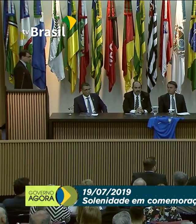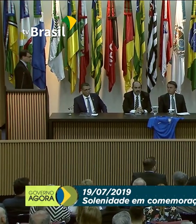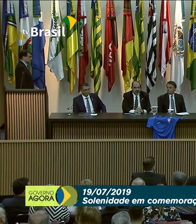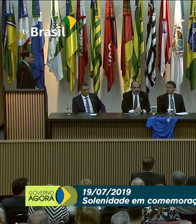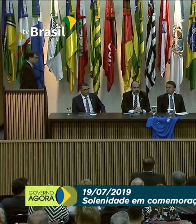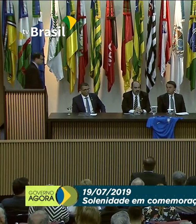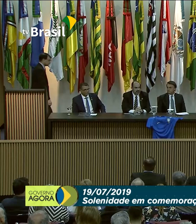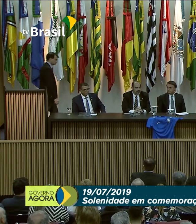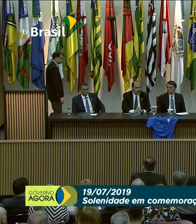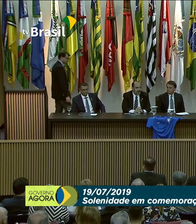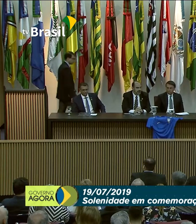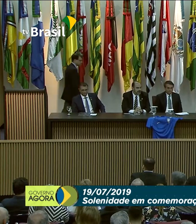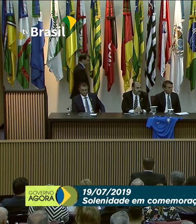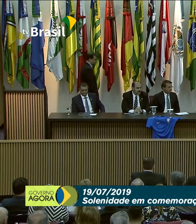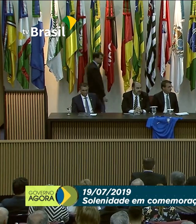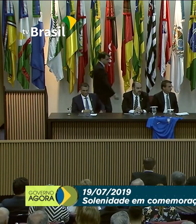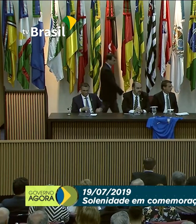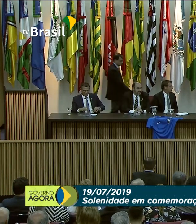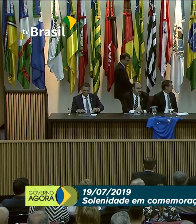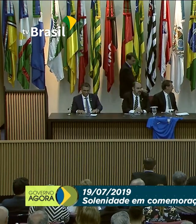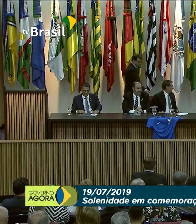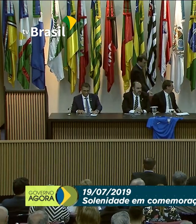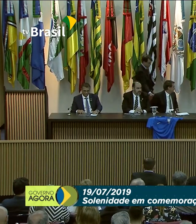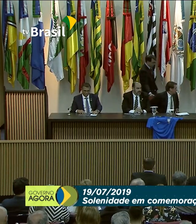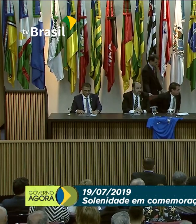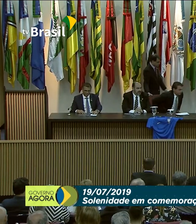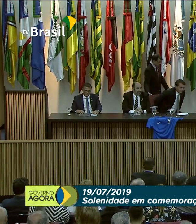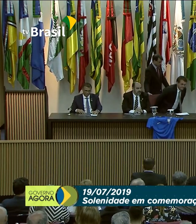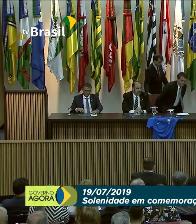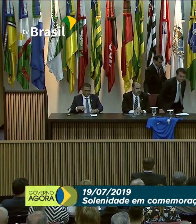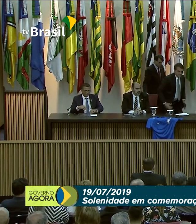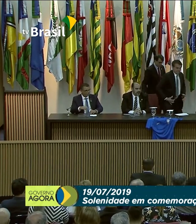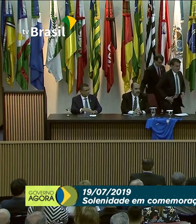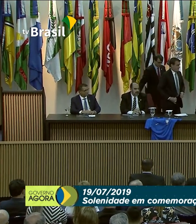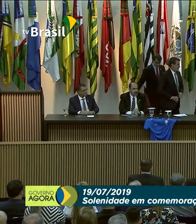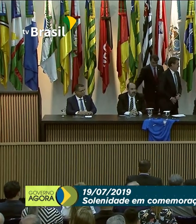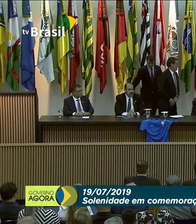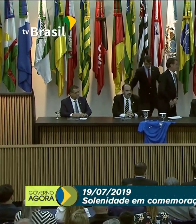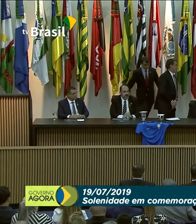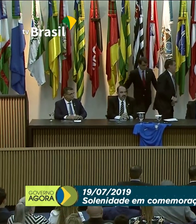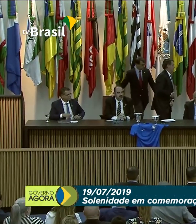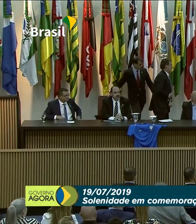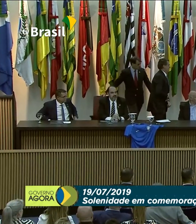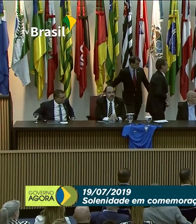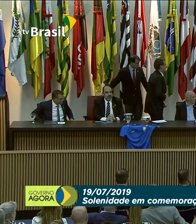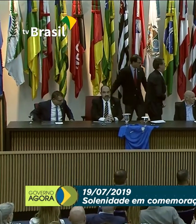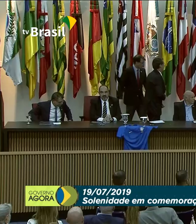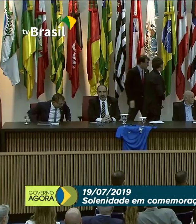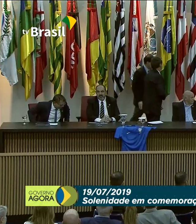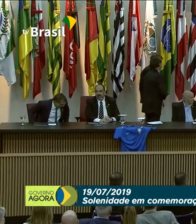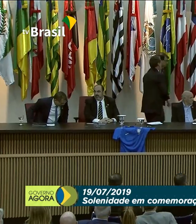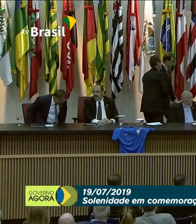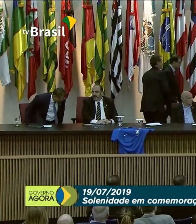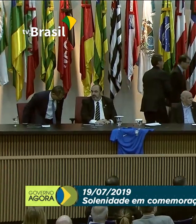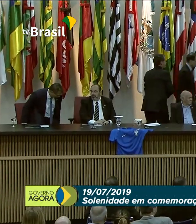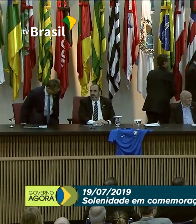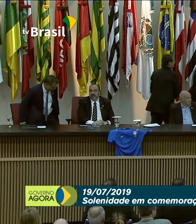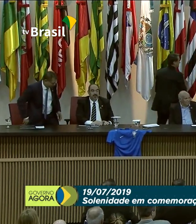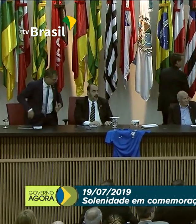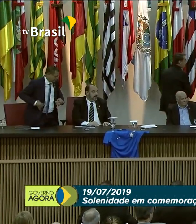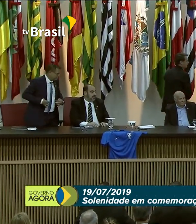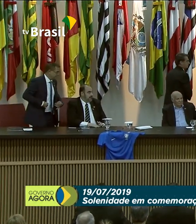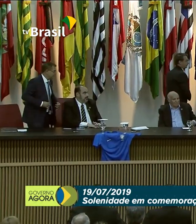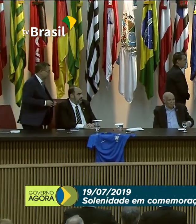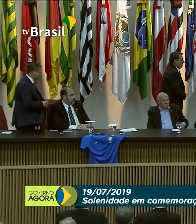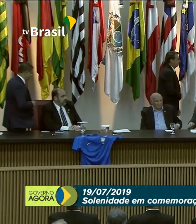o presidente da República, Jair Bolsonaro, acompanhado do secretário nacional de Futebol e Defesa dos Direitos do Torcedor,